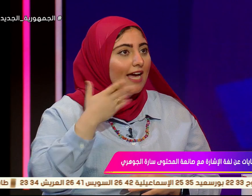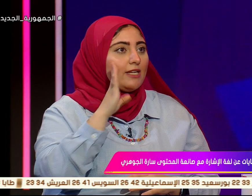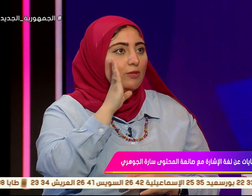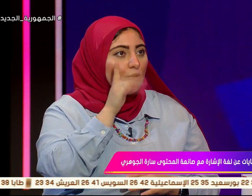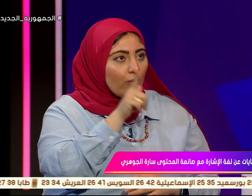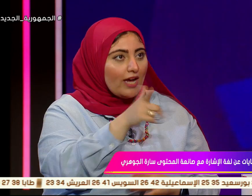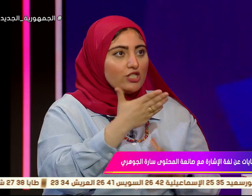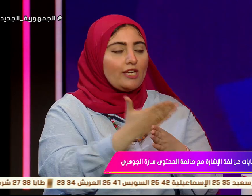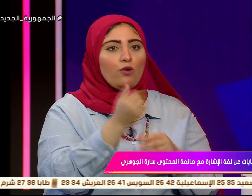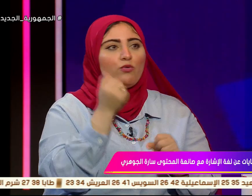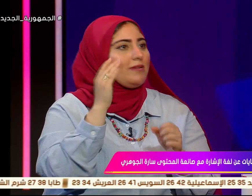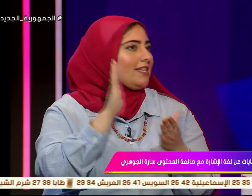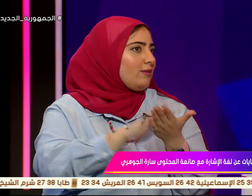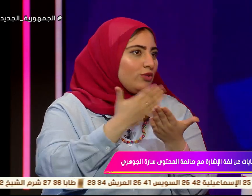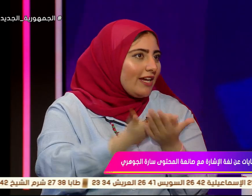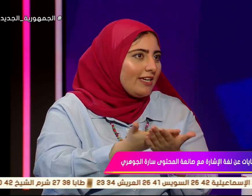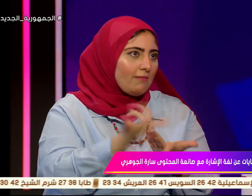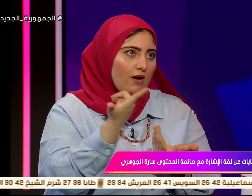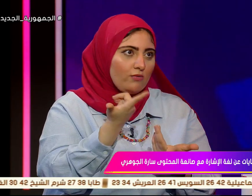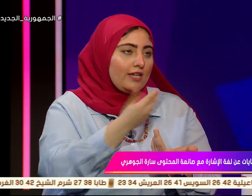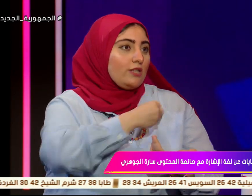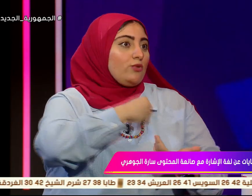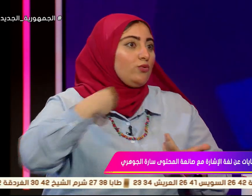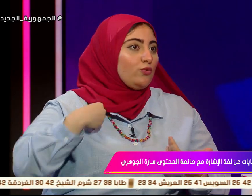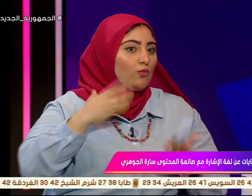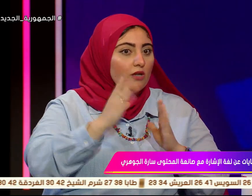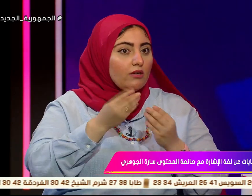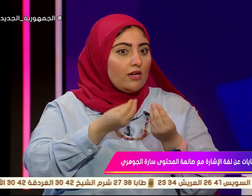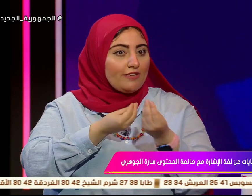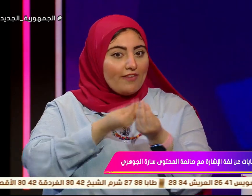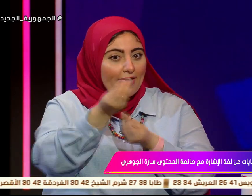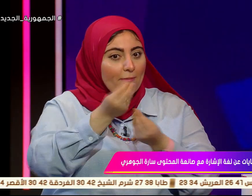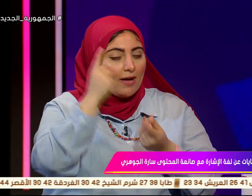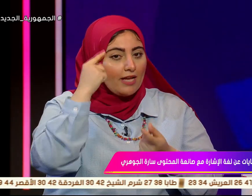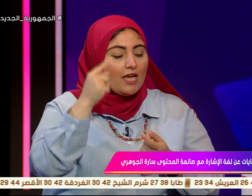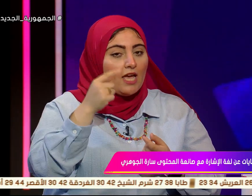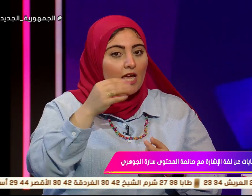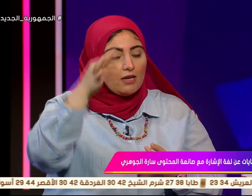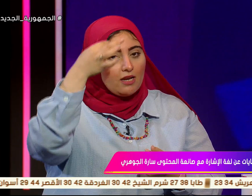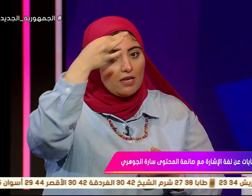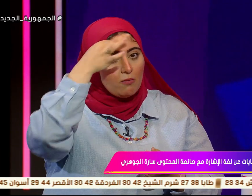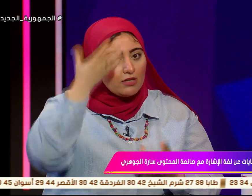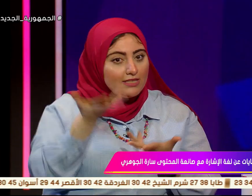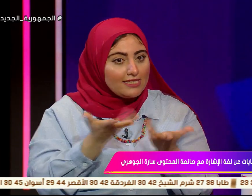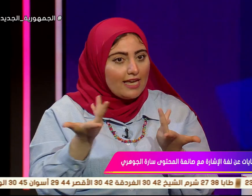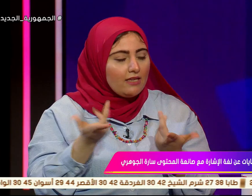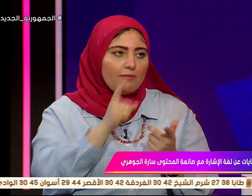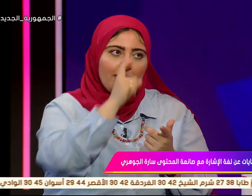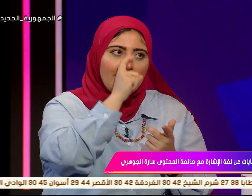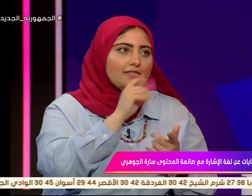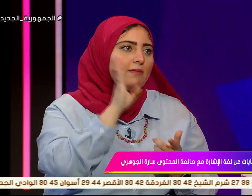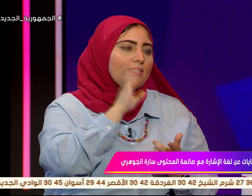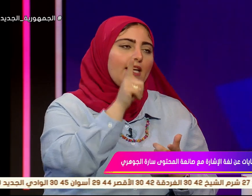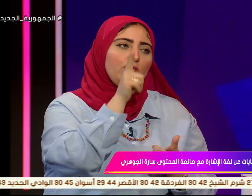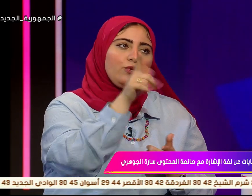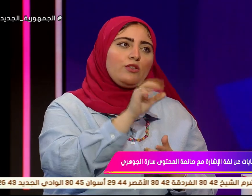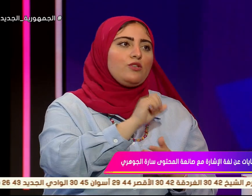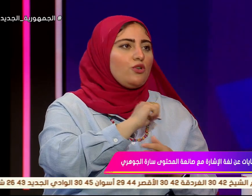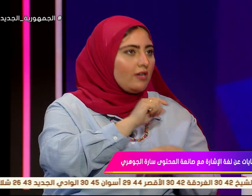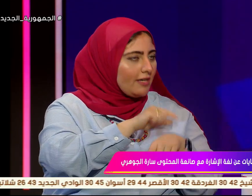اتعلم اللغه عشان اكون مثلا مترجم او ان انا دكتور واقدر اتفاهم مع المريض ازاي يبقى لازم اتعلم لغه الاشاره اللي